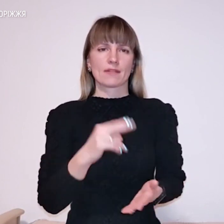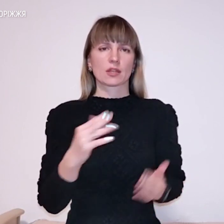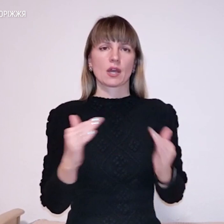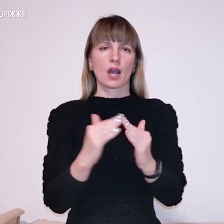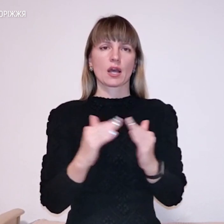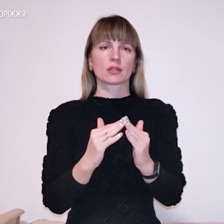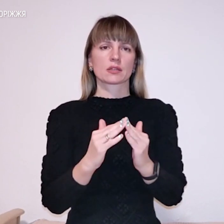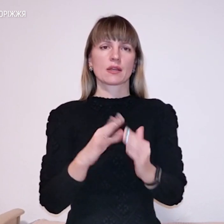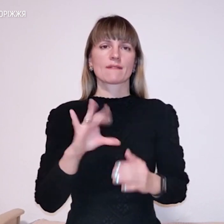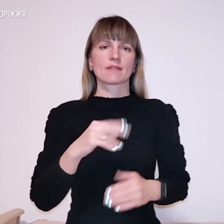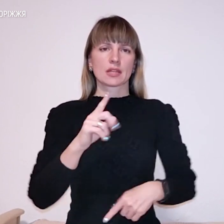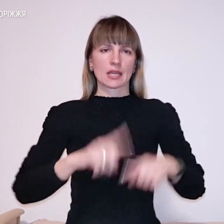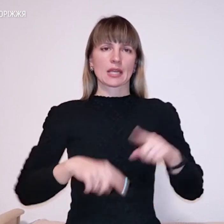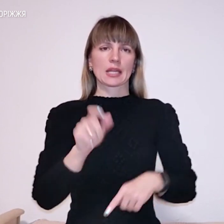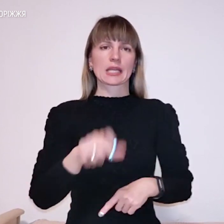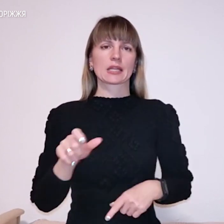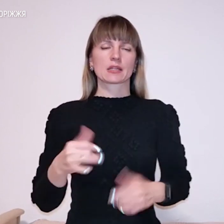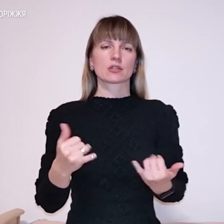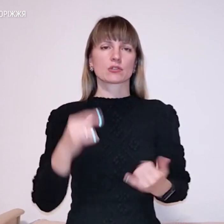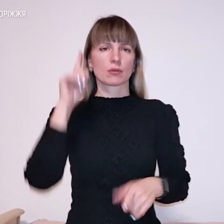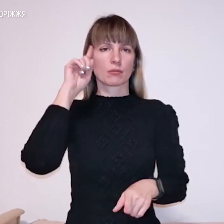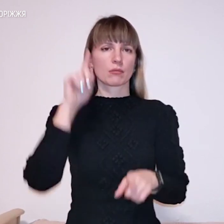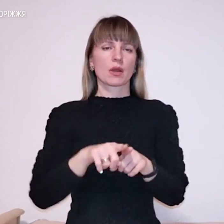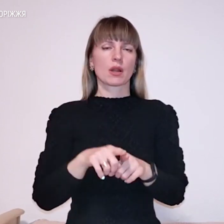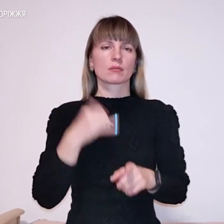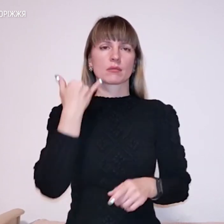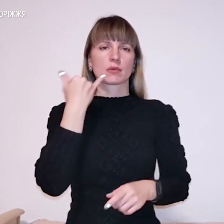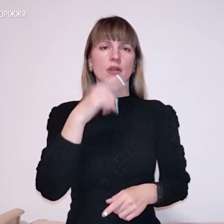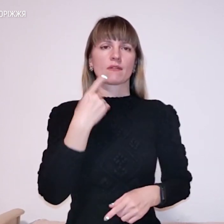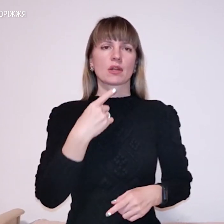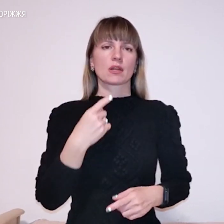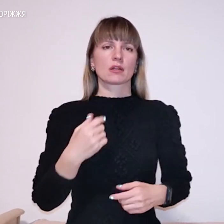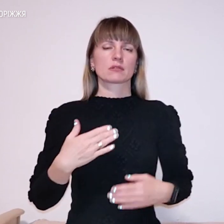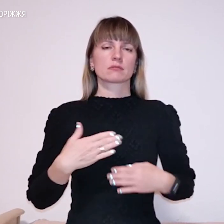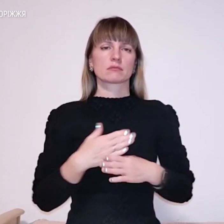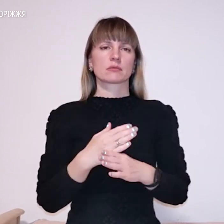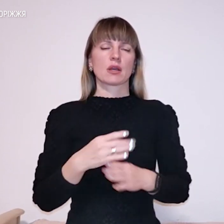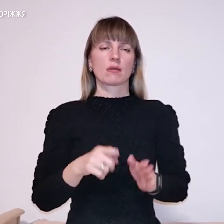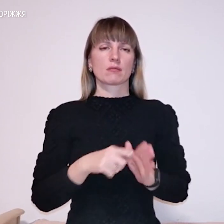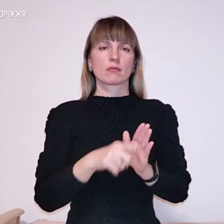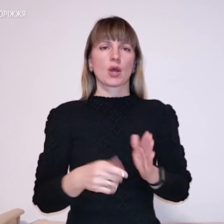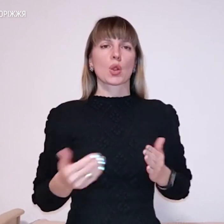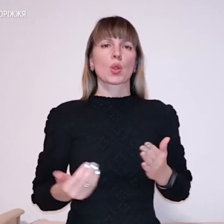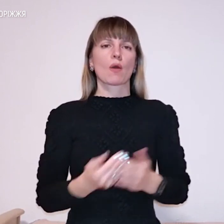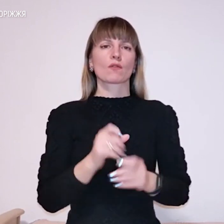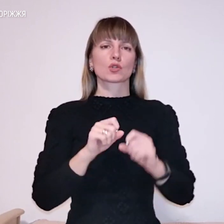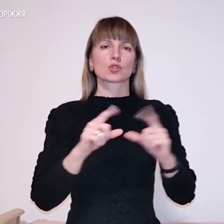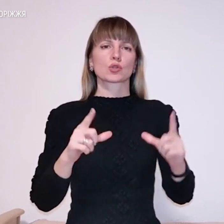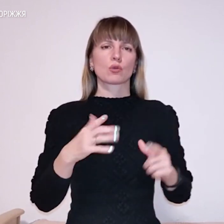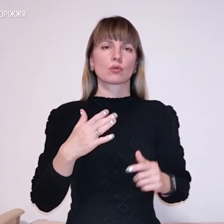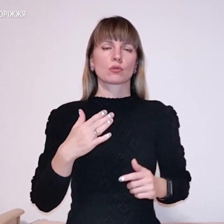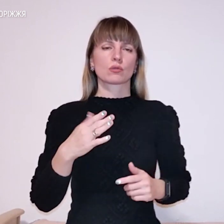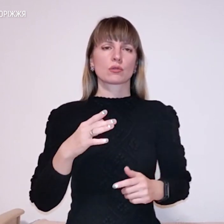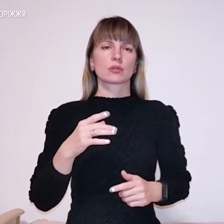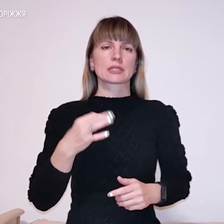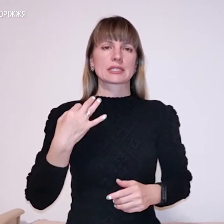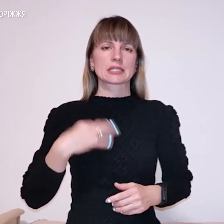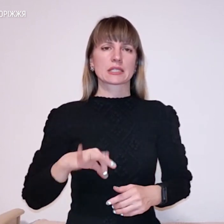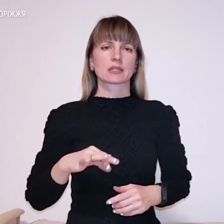Сьогодні розбили, нам позвонили, сьогодні розбили школу молодшого сина. Кажуть, да, що школу, нову школу, нова школа 26-та. Ми